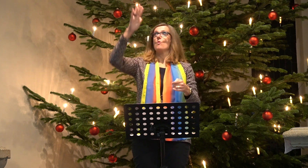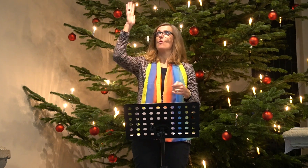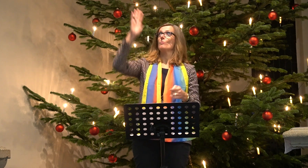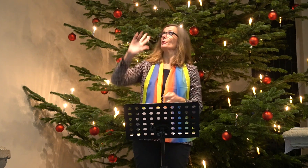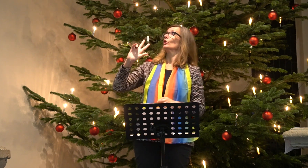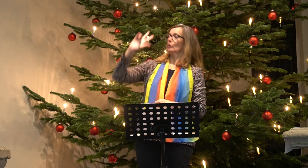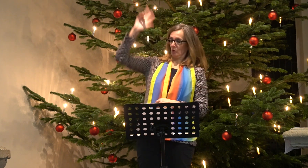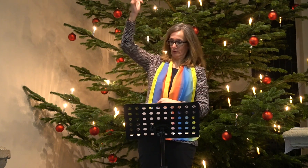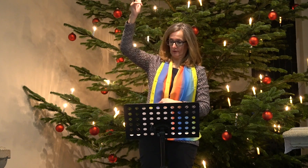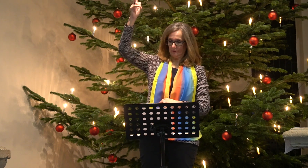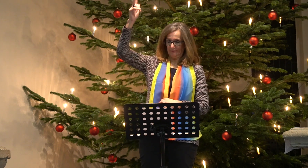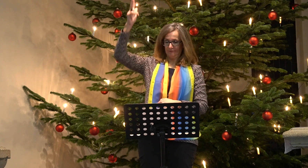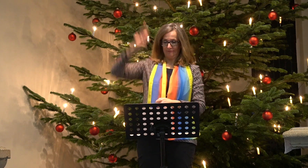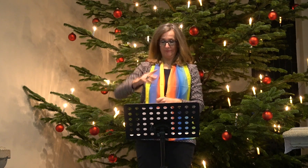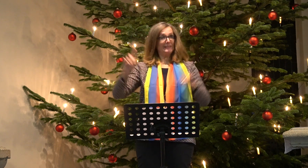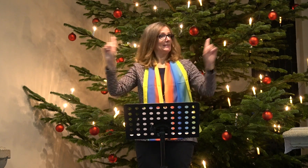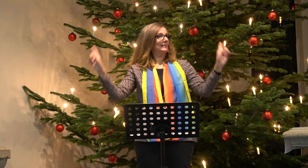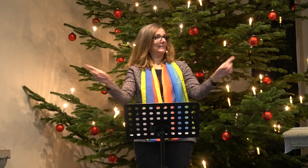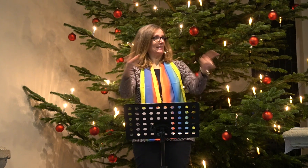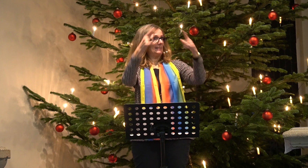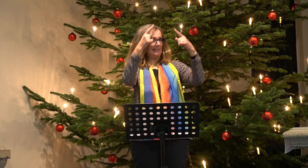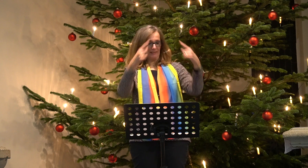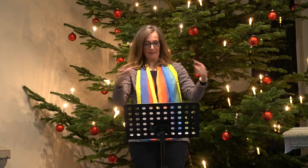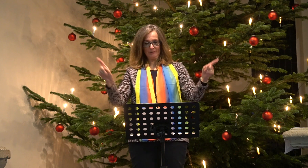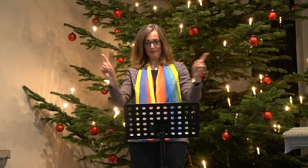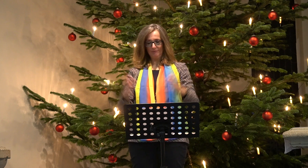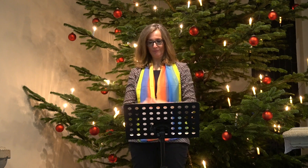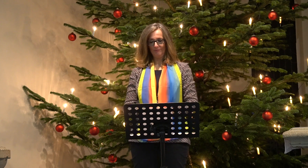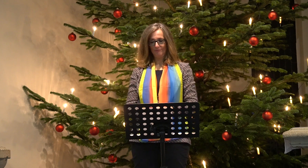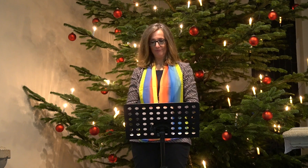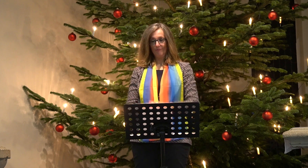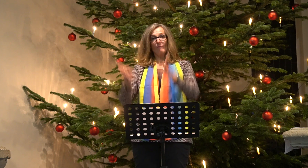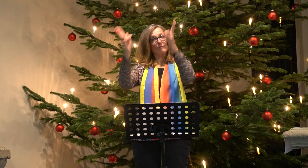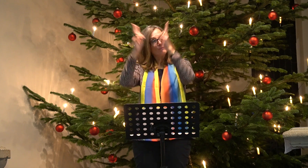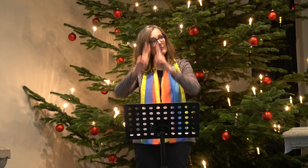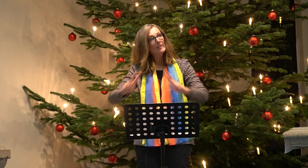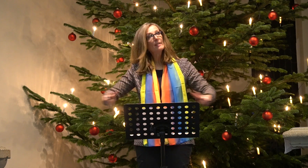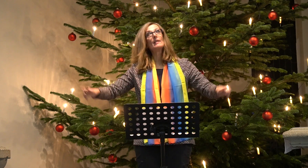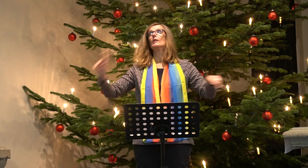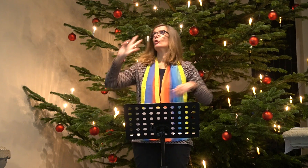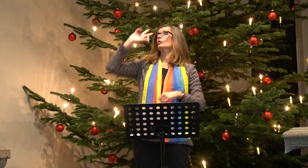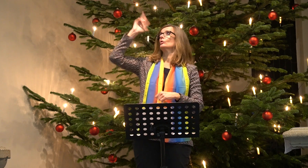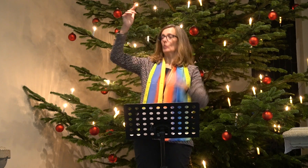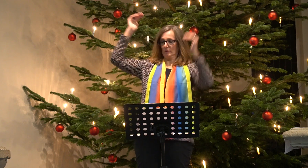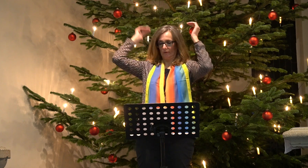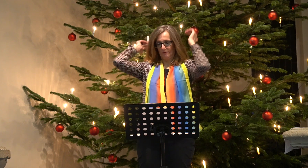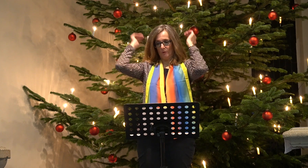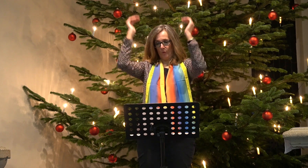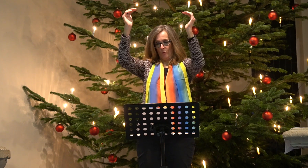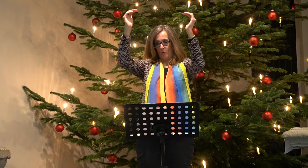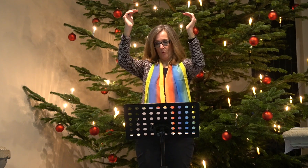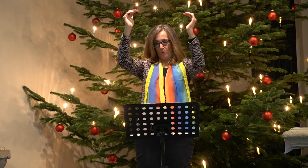Die Engel loben Gott und singen: Ehre sei Gott in der Höhe